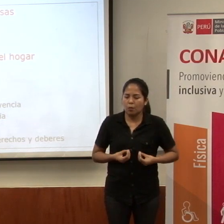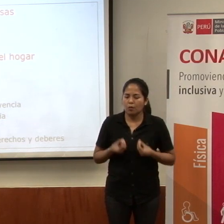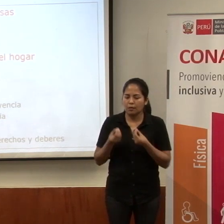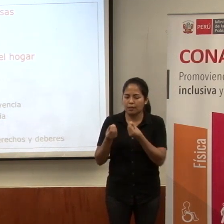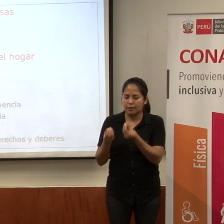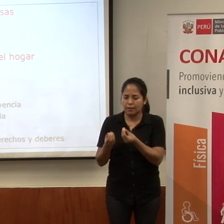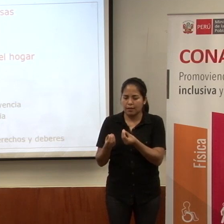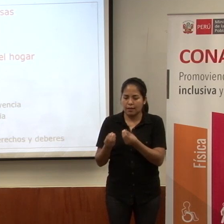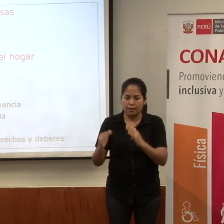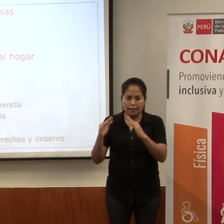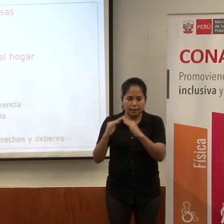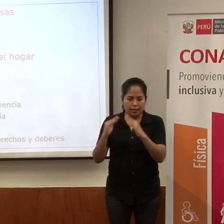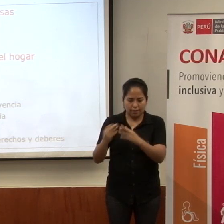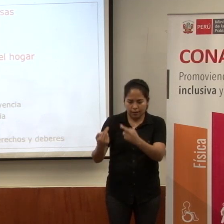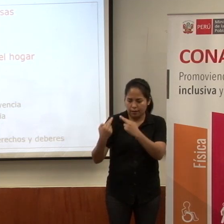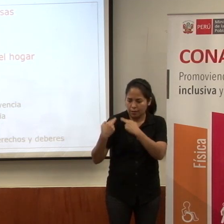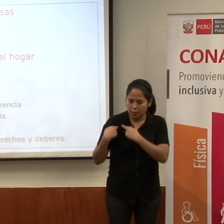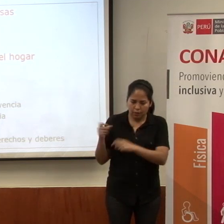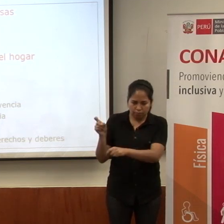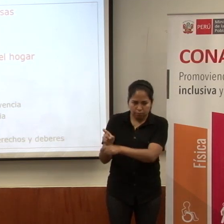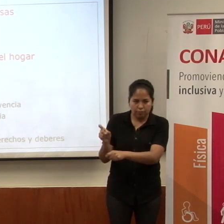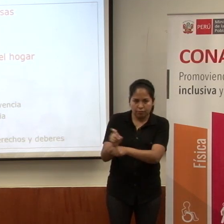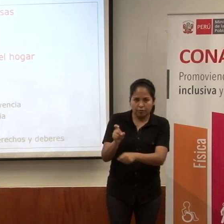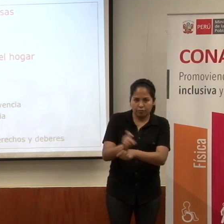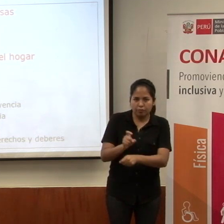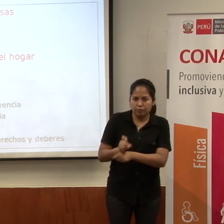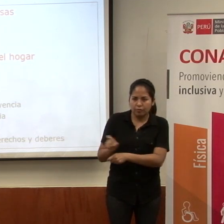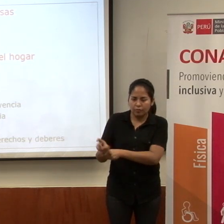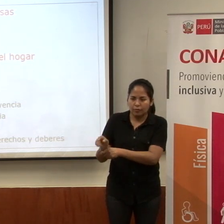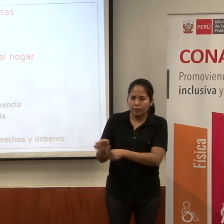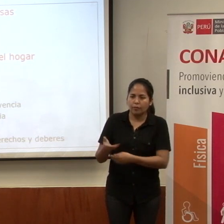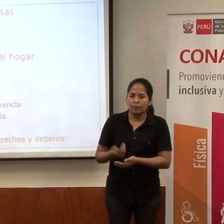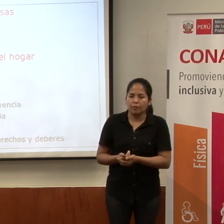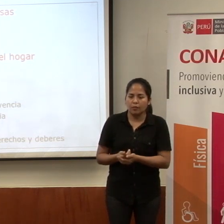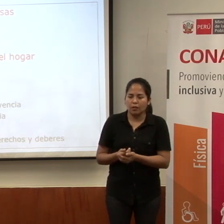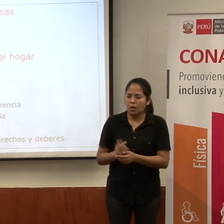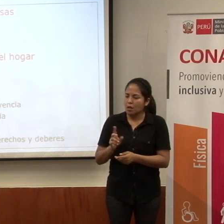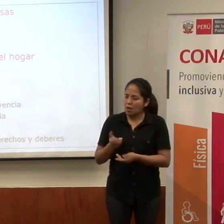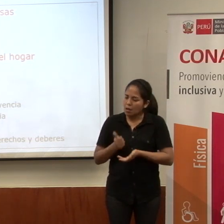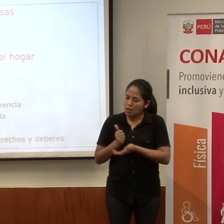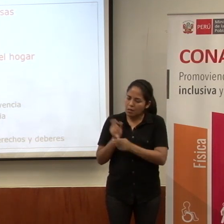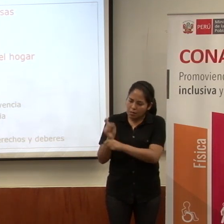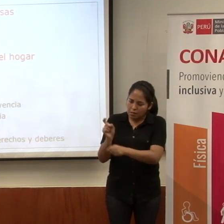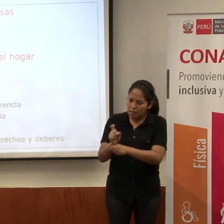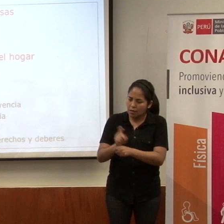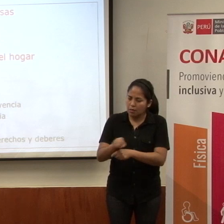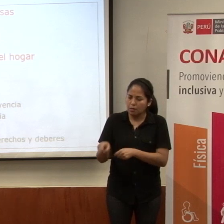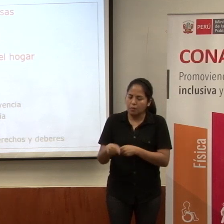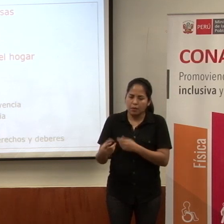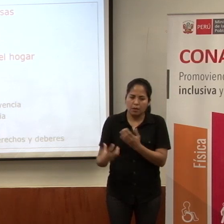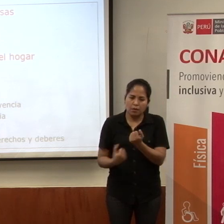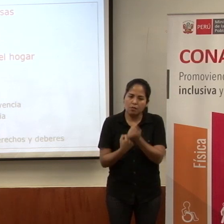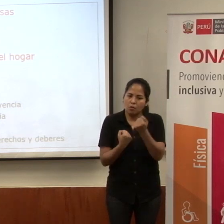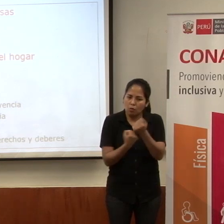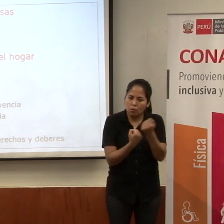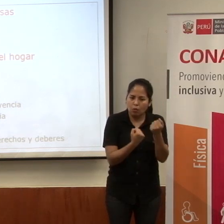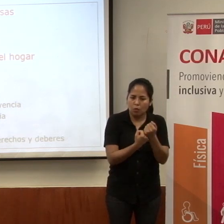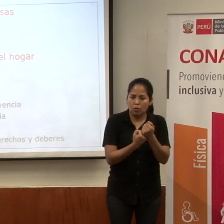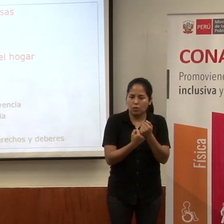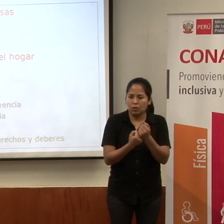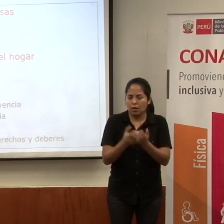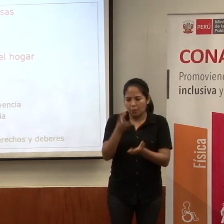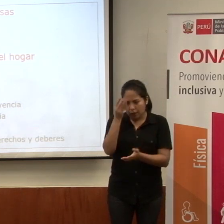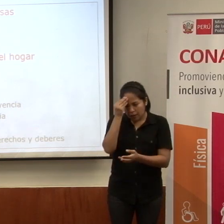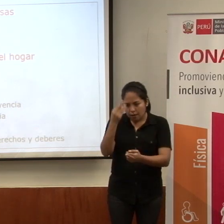las actividades del hogar tiene que ver mucho con el ser solidario o individualista, con el tener sentido de